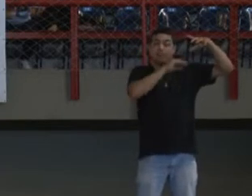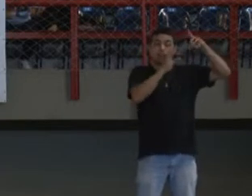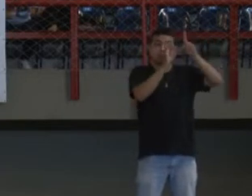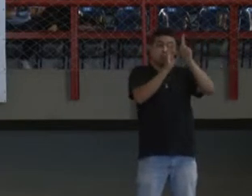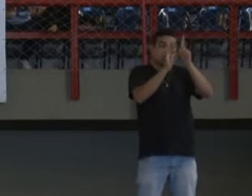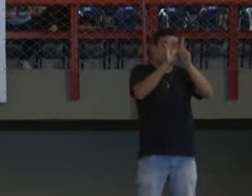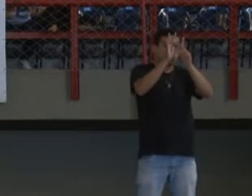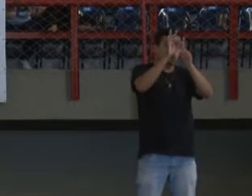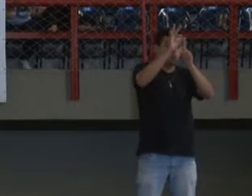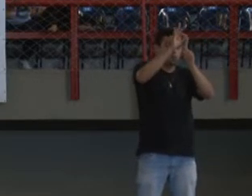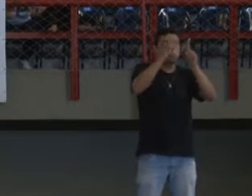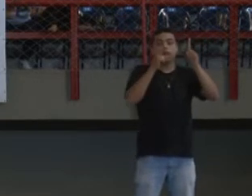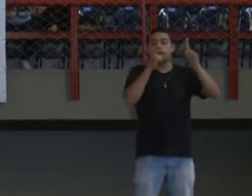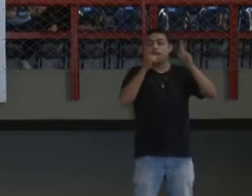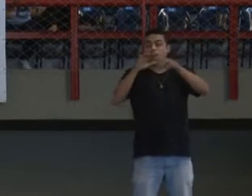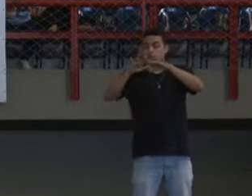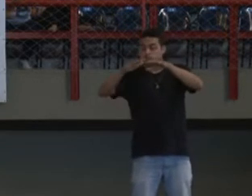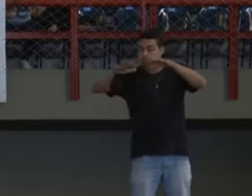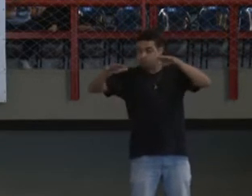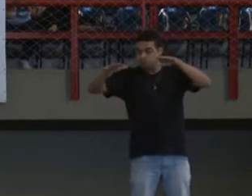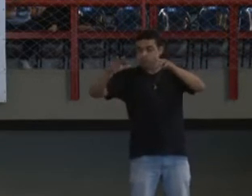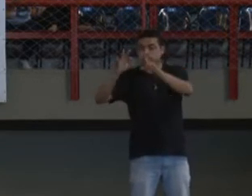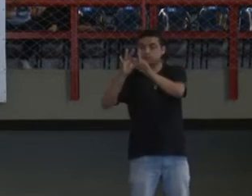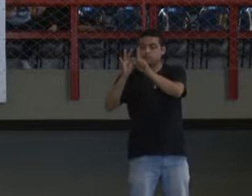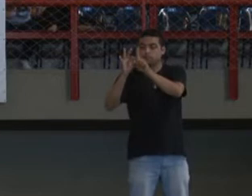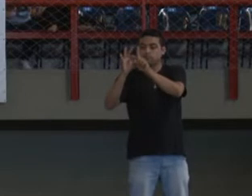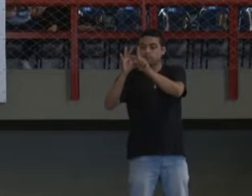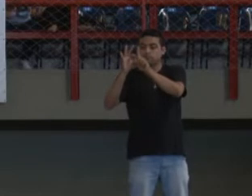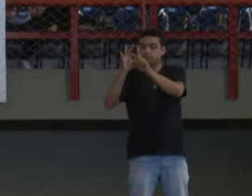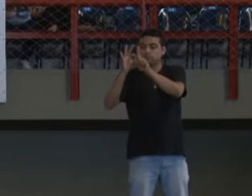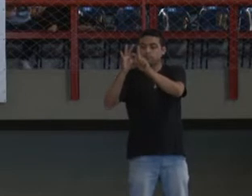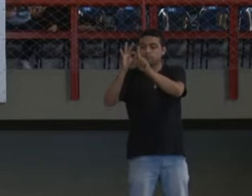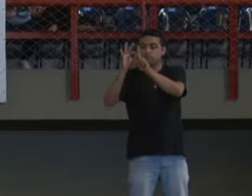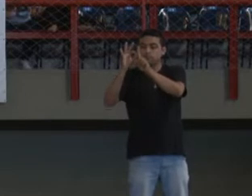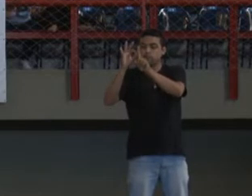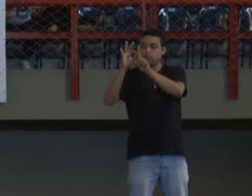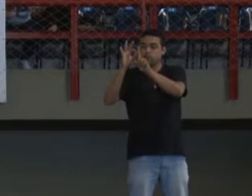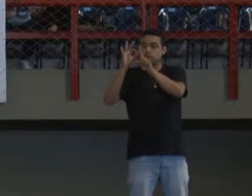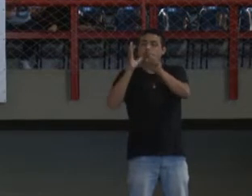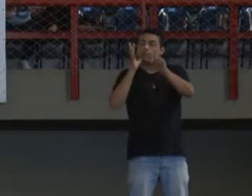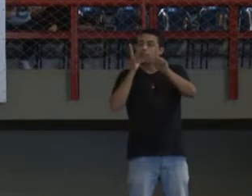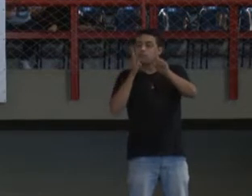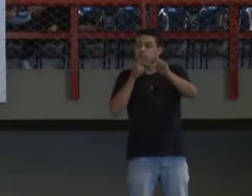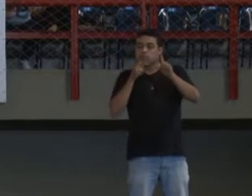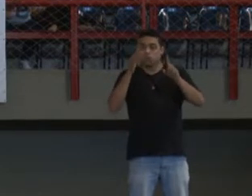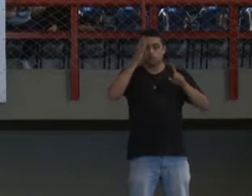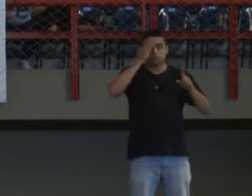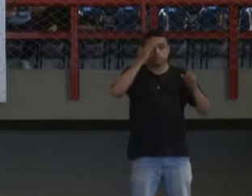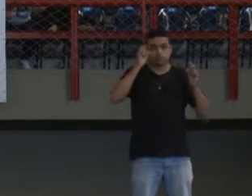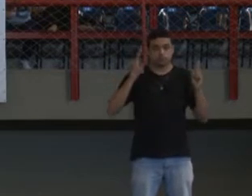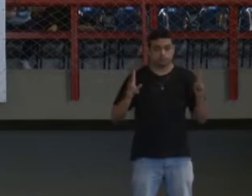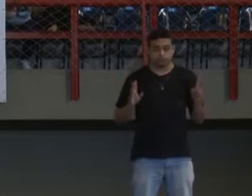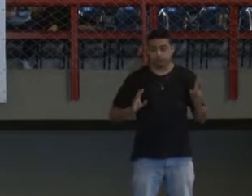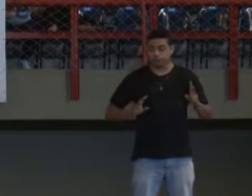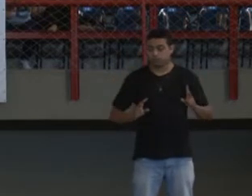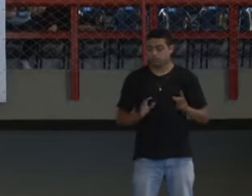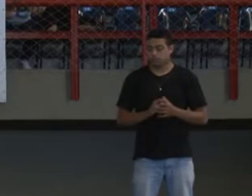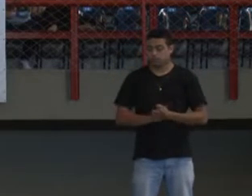quente e a água da piscina e o mar frio. Se aqueceu menos. Ficou claro?